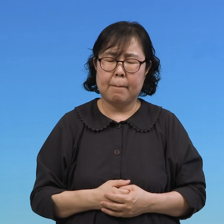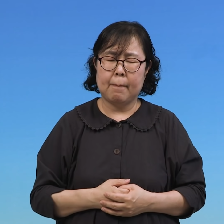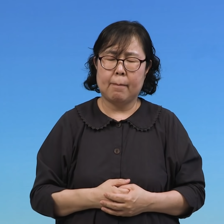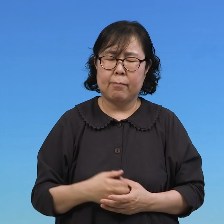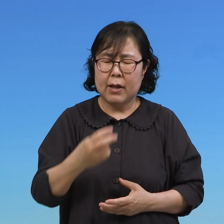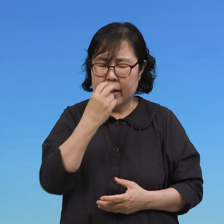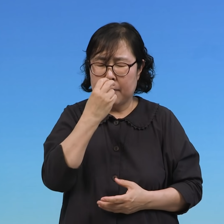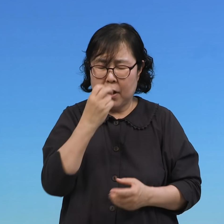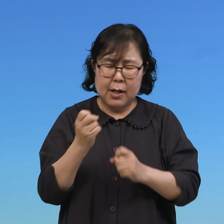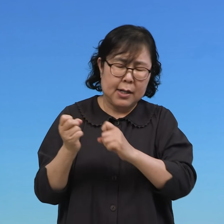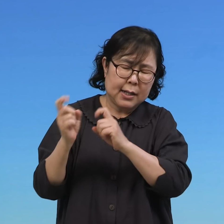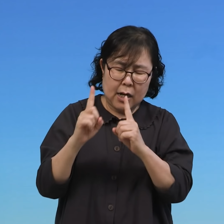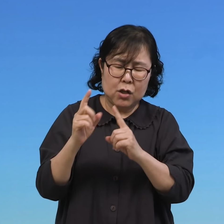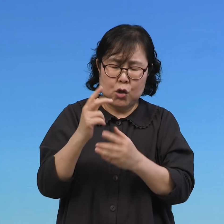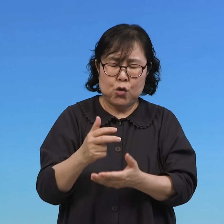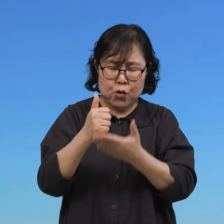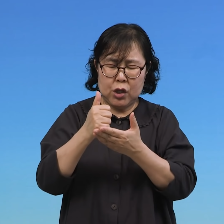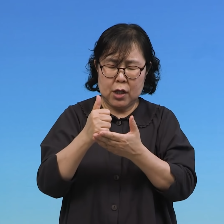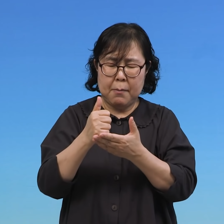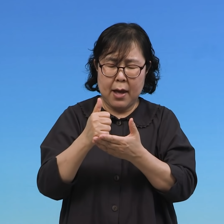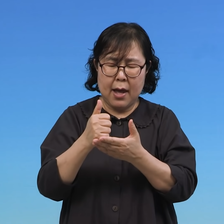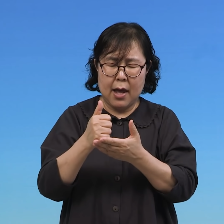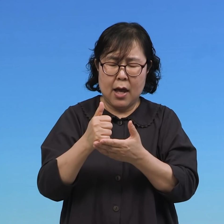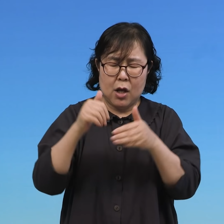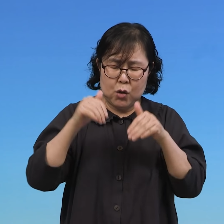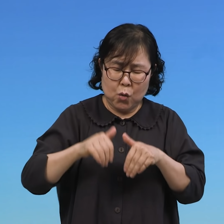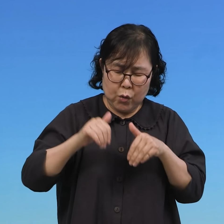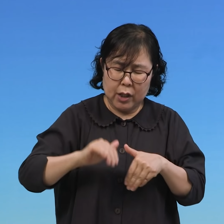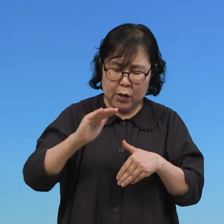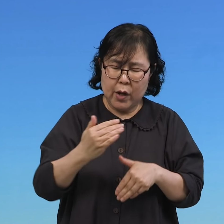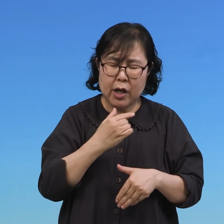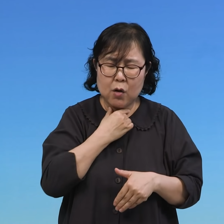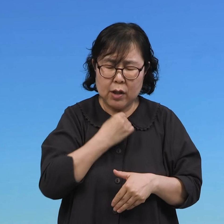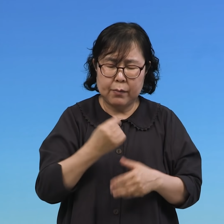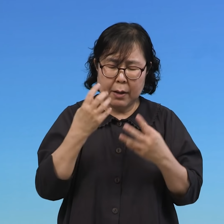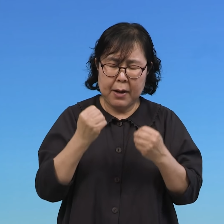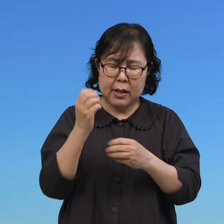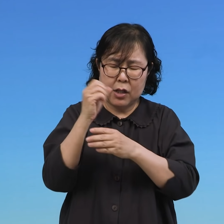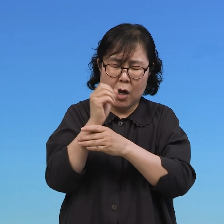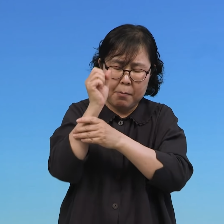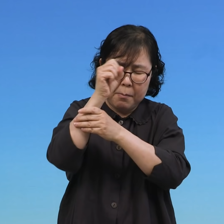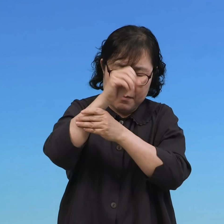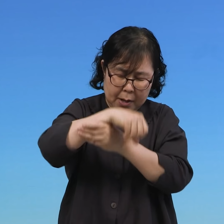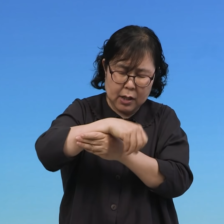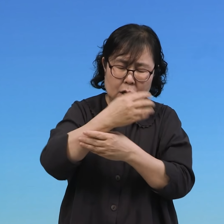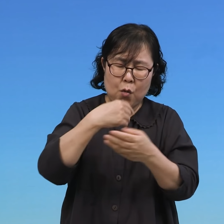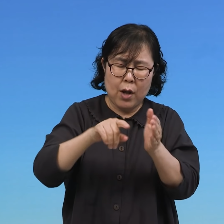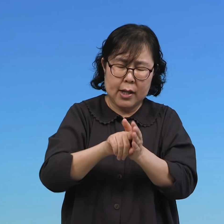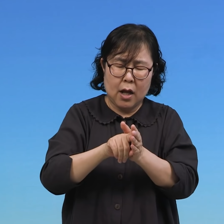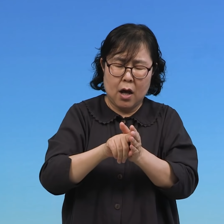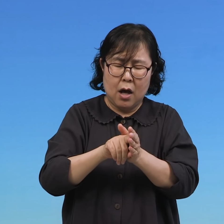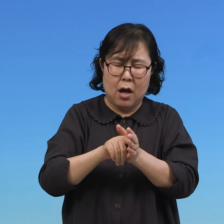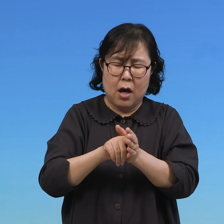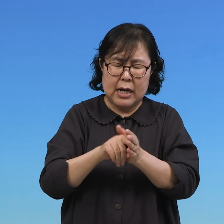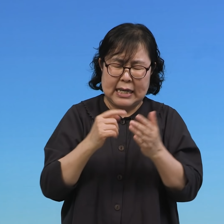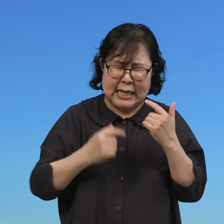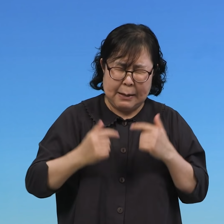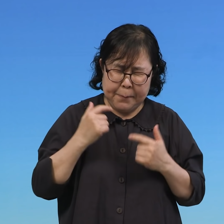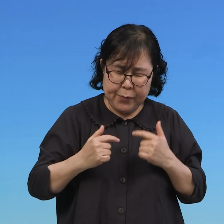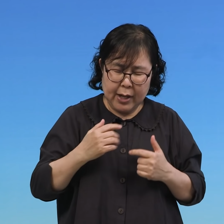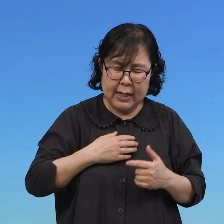원합니다. 생명을 살리는 주님의 종이 되기를 원합니다. 많은 열매를 맺기 위하여